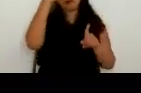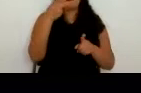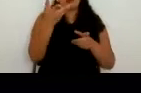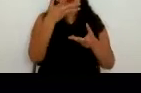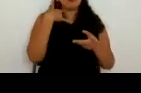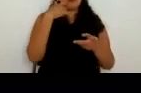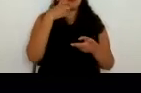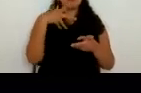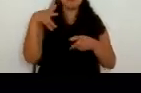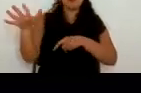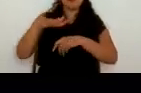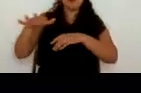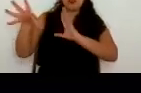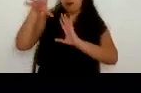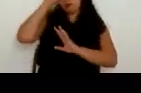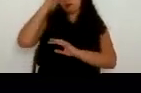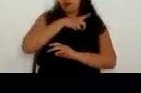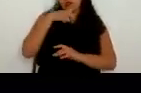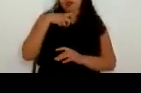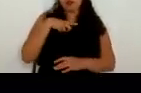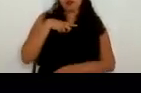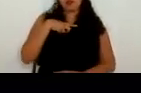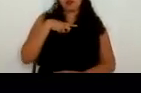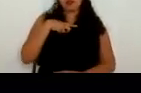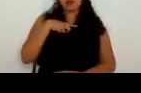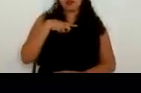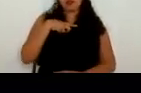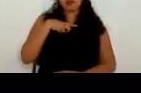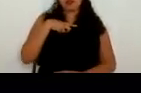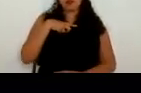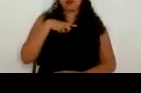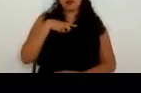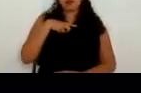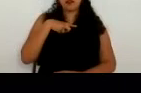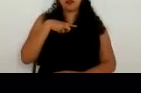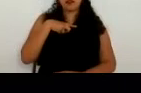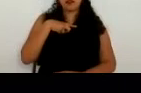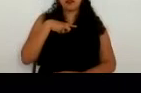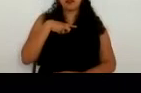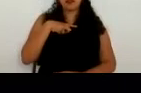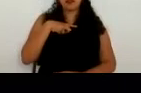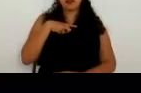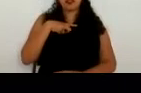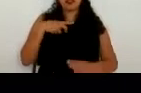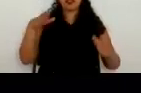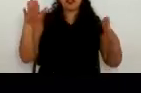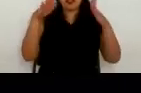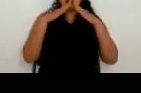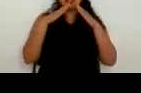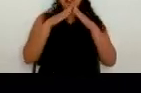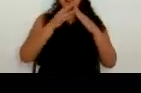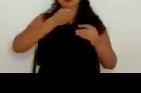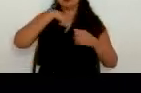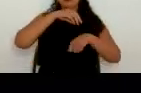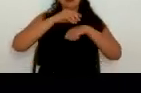como en la vivienda para la vivienda consideramos que dentro de los